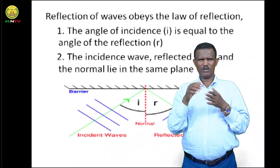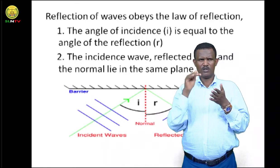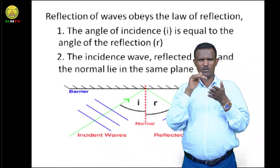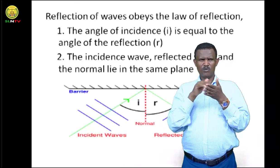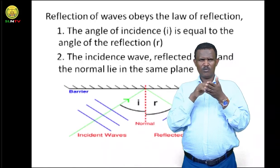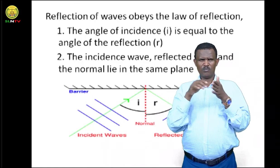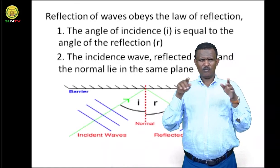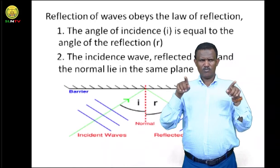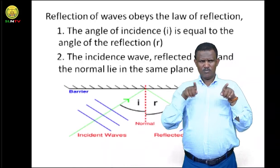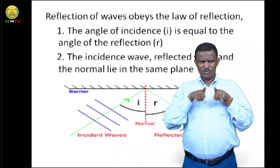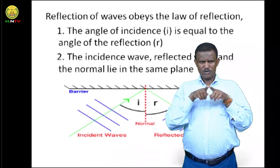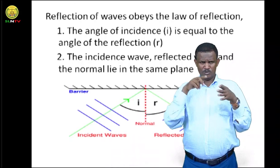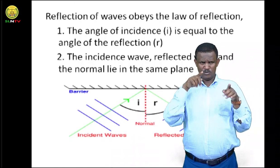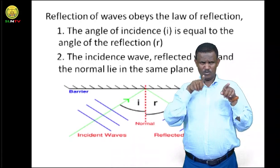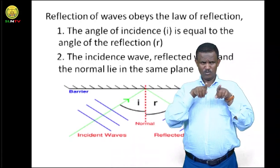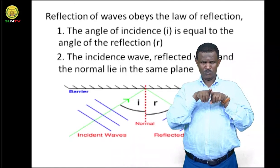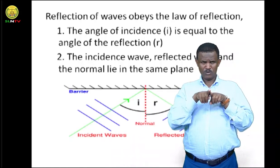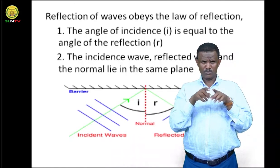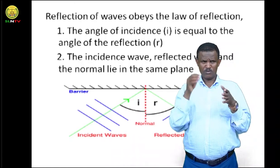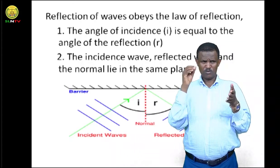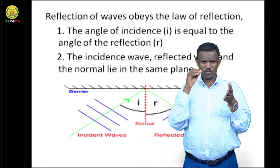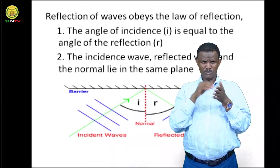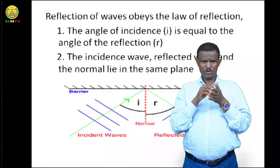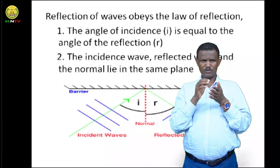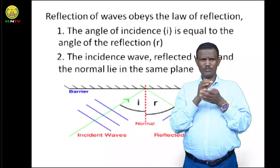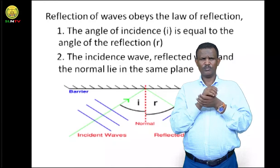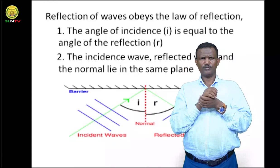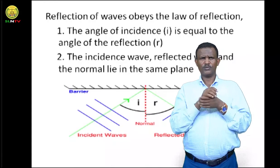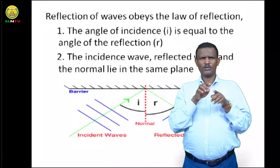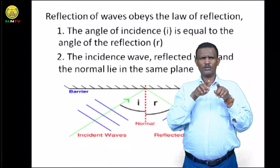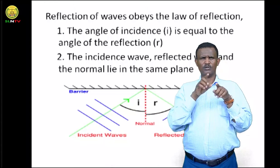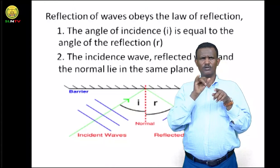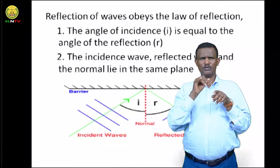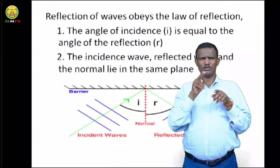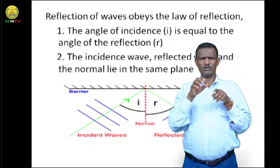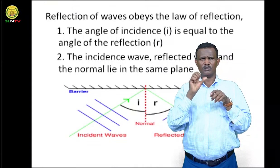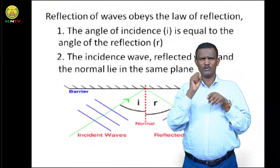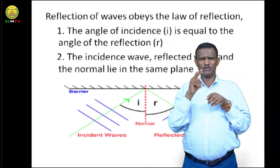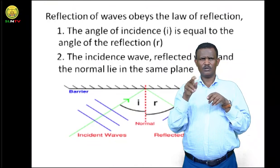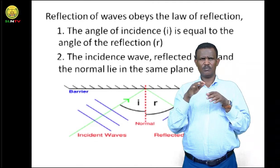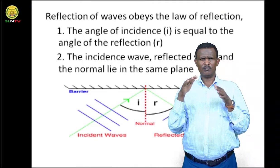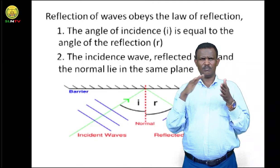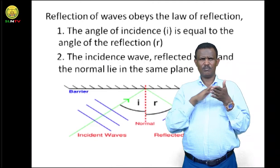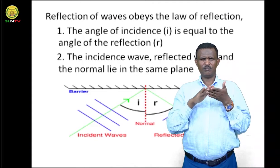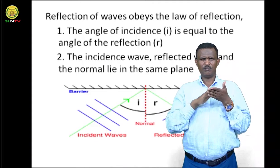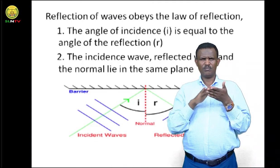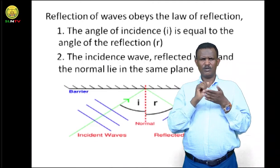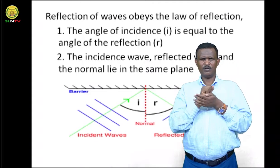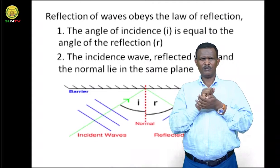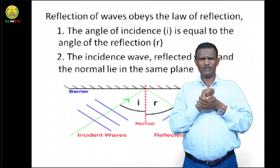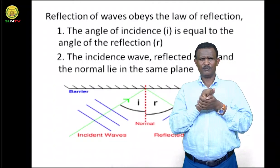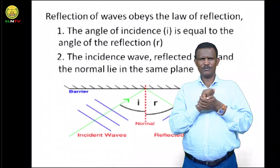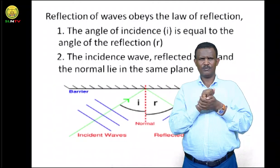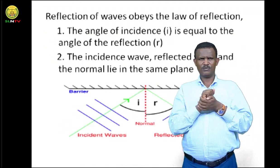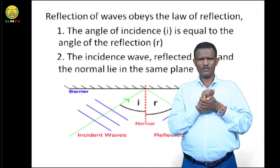bar iskumida marka loo eego barrier-ka ay reflection-ka ku sameynayaan normal-ka waa adeerka xariiqda dhibicdhibicda leh normal-ka